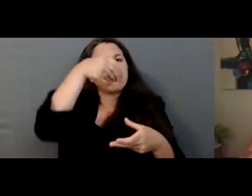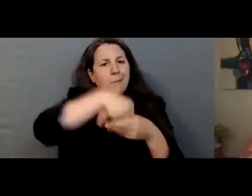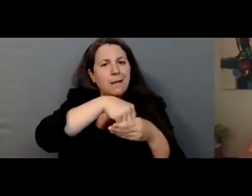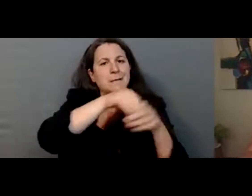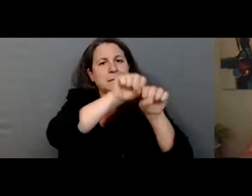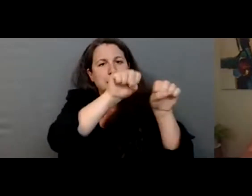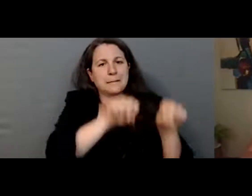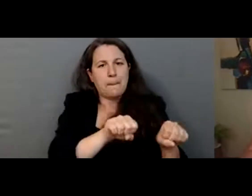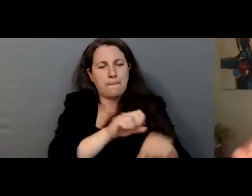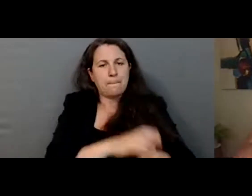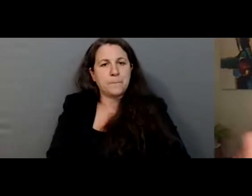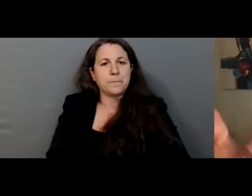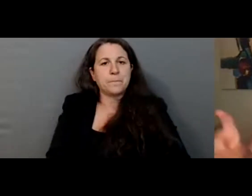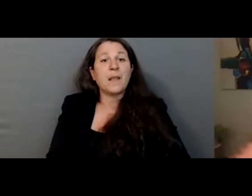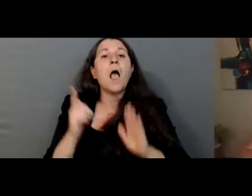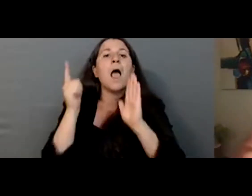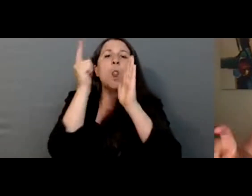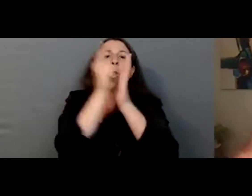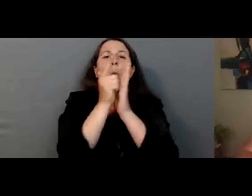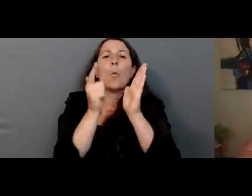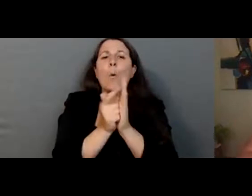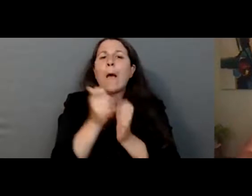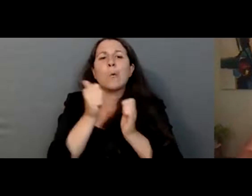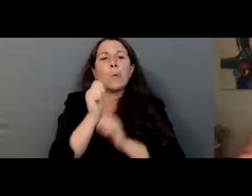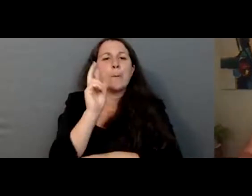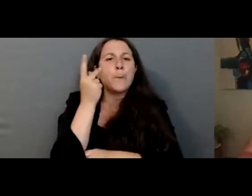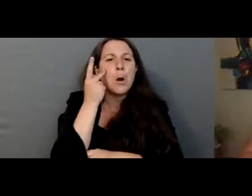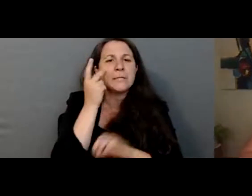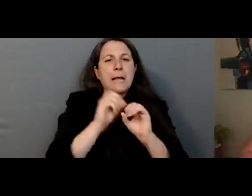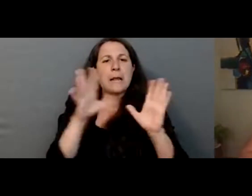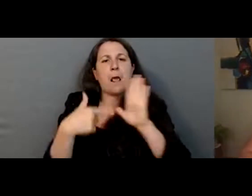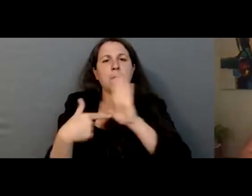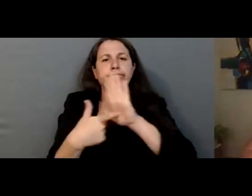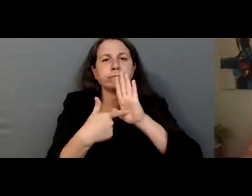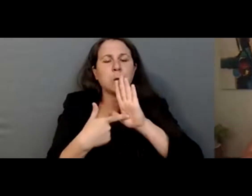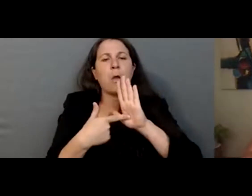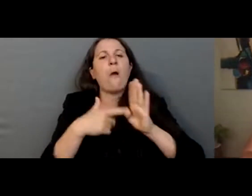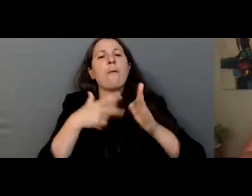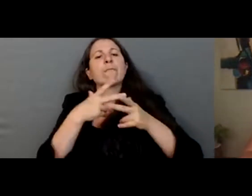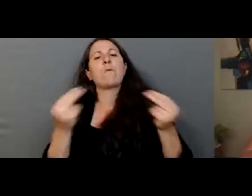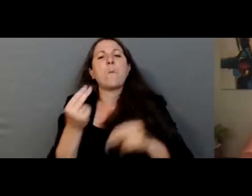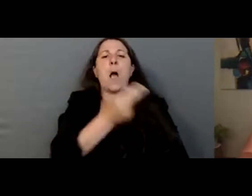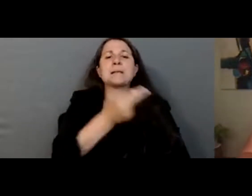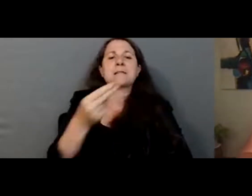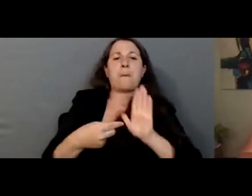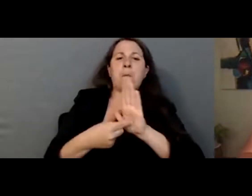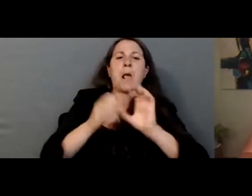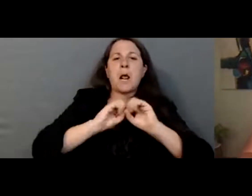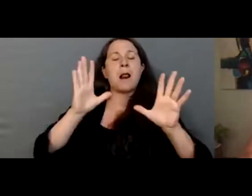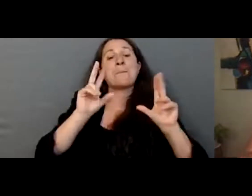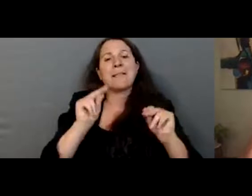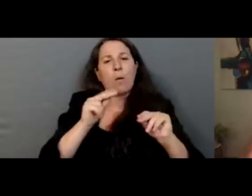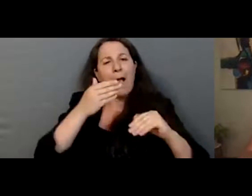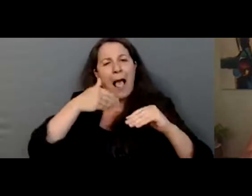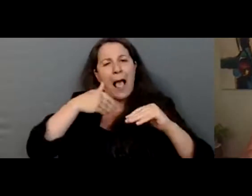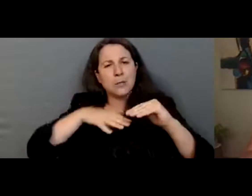une loi, une politique qui dit clairement, on ne veut pas de personnes handicapées ici. Ce n'est pas comme ça que ça se passe. C'est beaucoup plus subtil. C'est